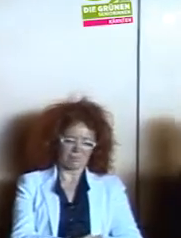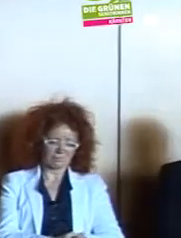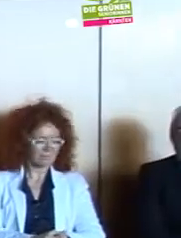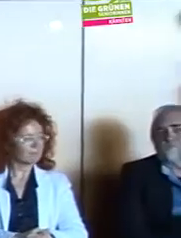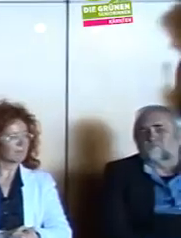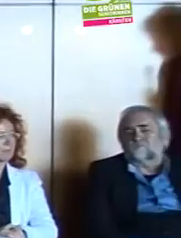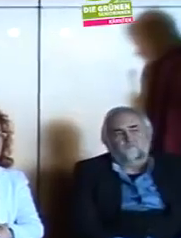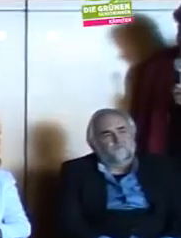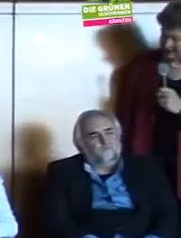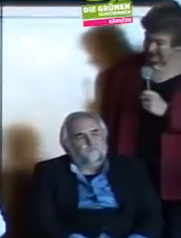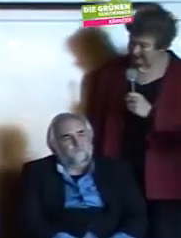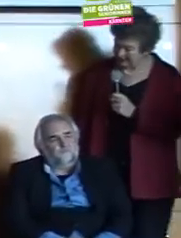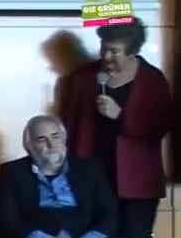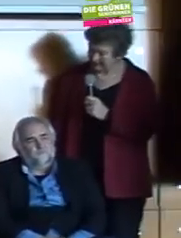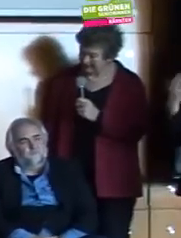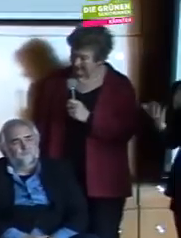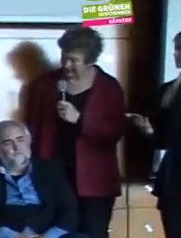Dankeschön. Ja.